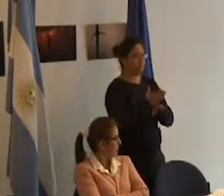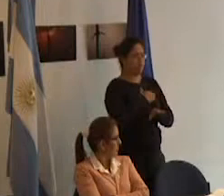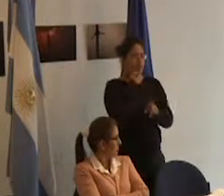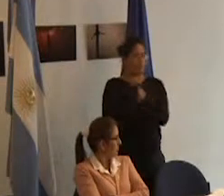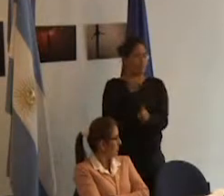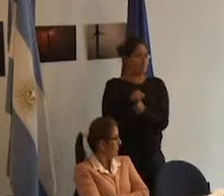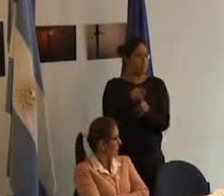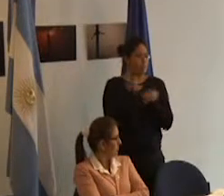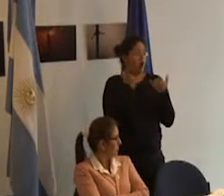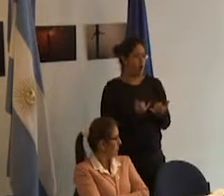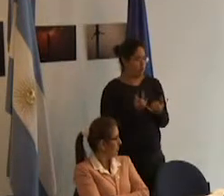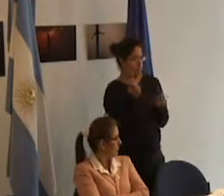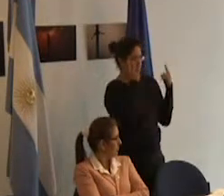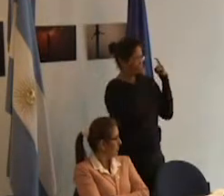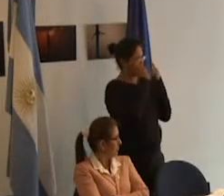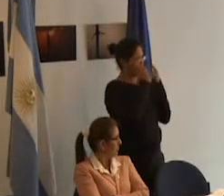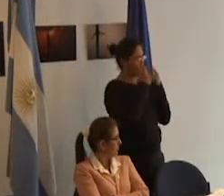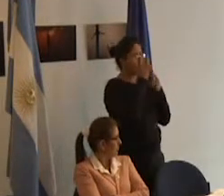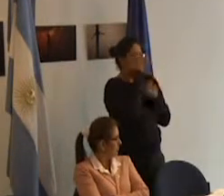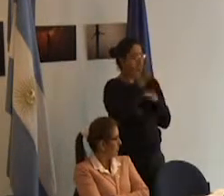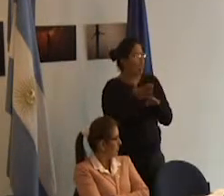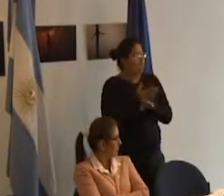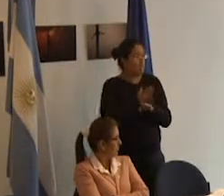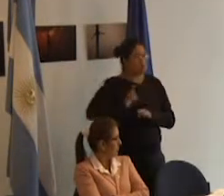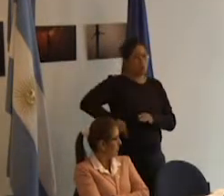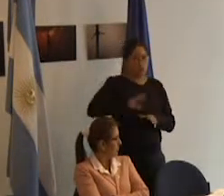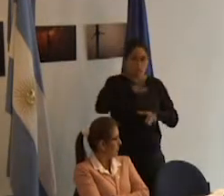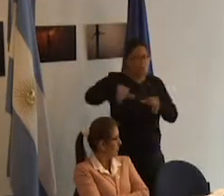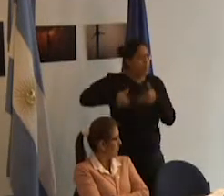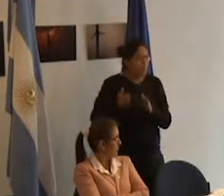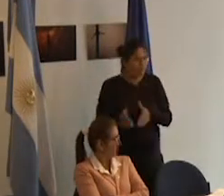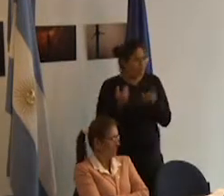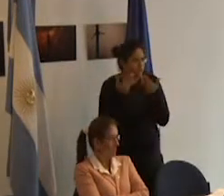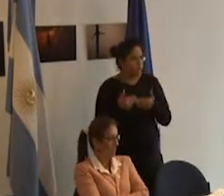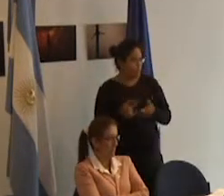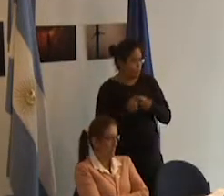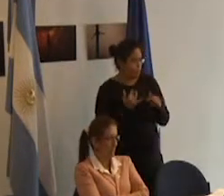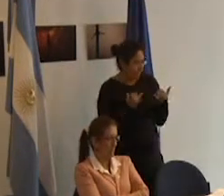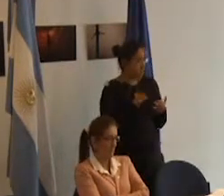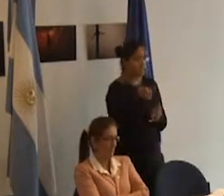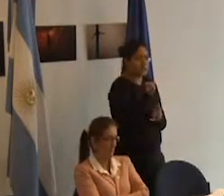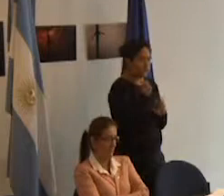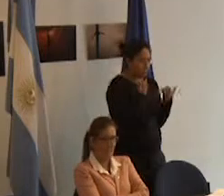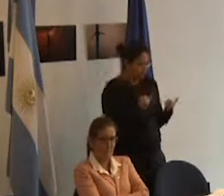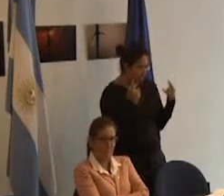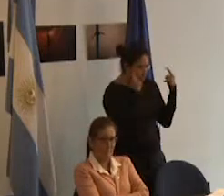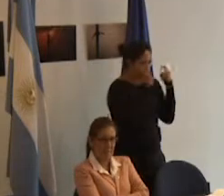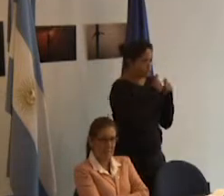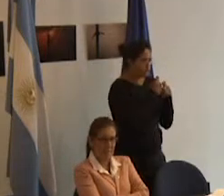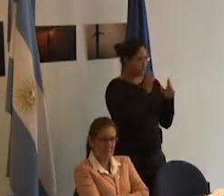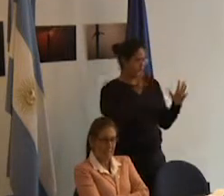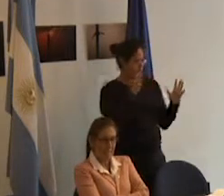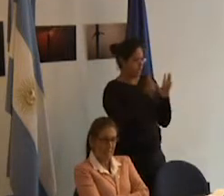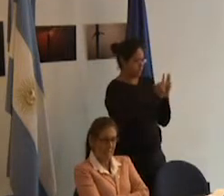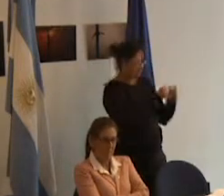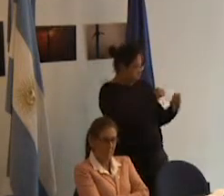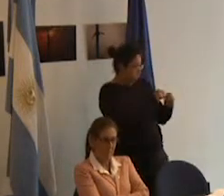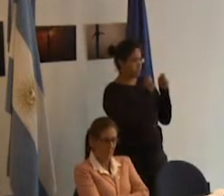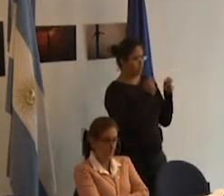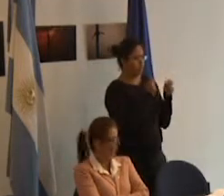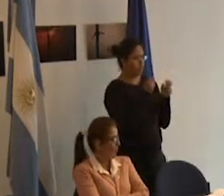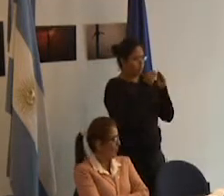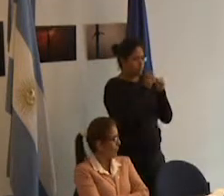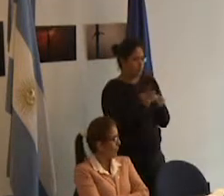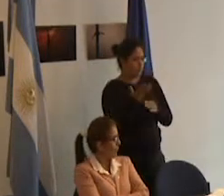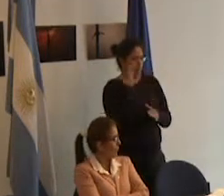lo preguntó, porque ni siquiera estaba en la escuela. Entonces, indudablemente, más allá de romper el paradigma y el